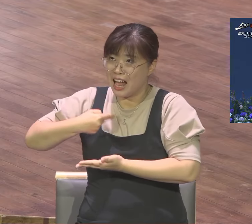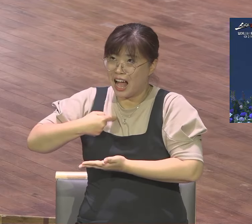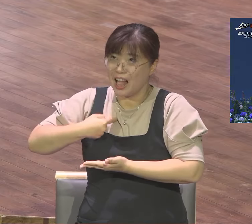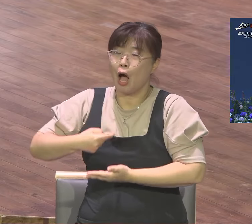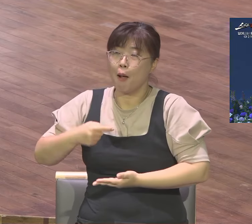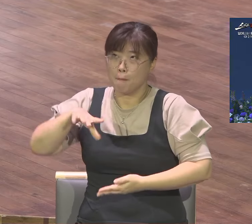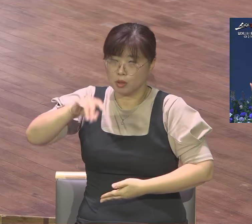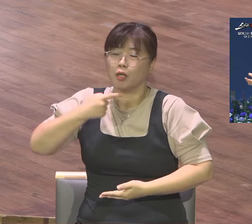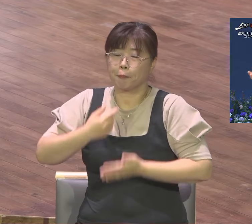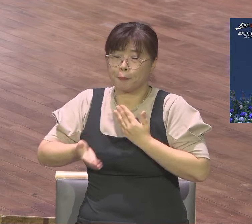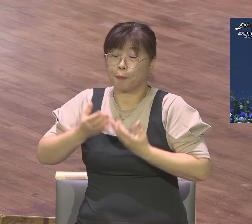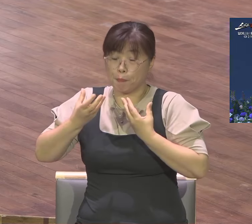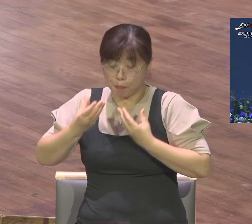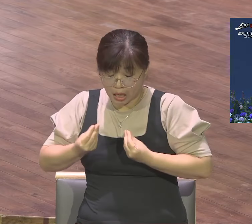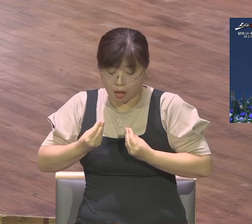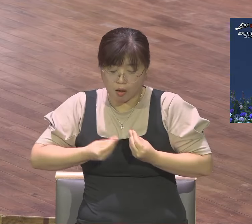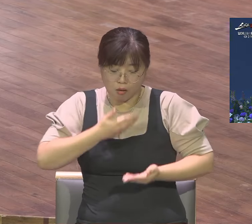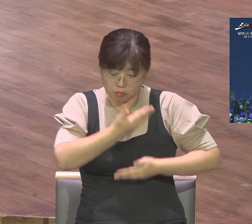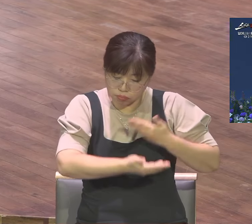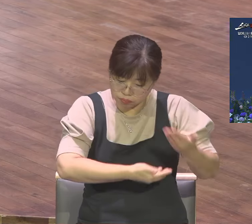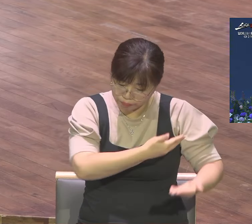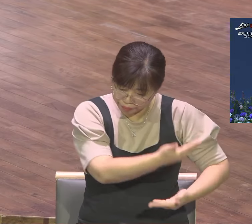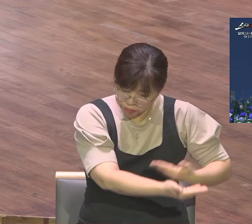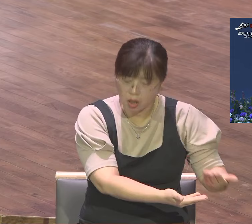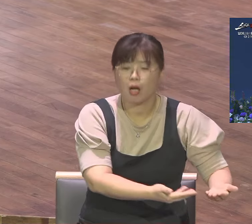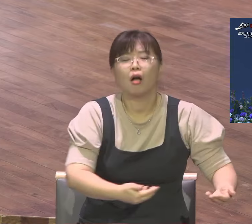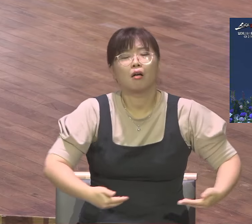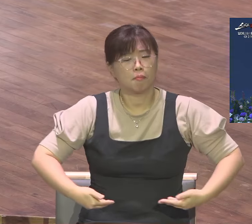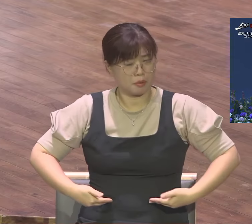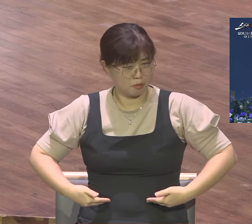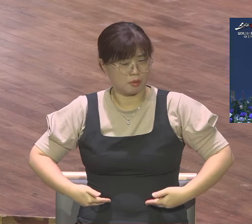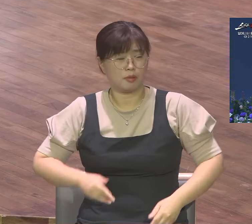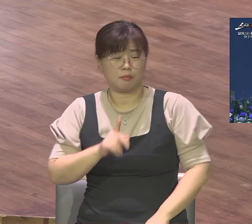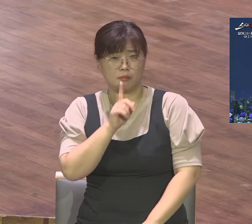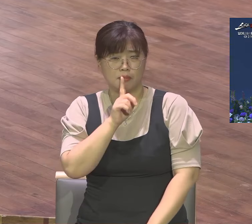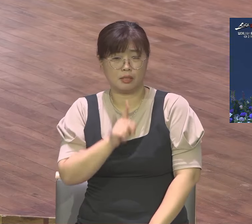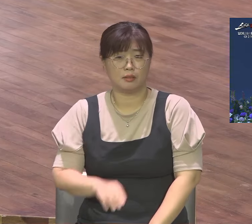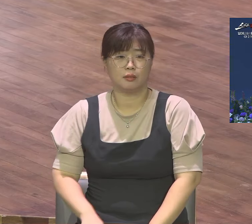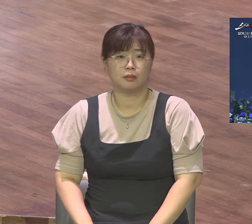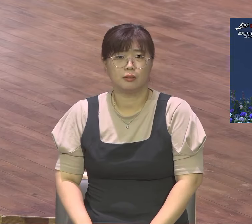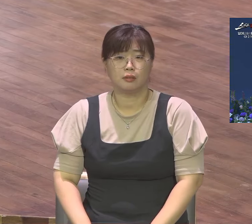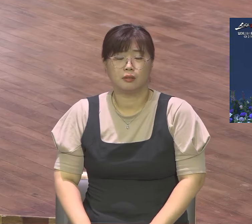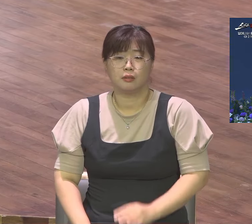여러분 찬양대 보세요. 이 그야말로 이 찬송가